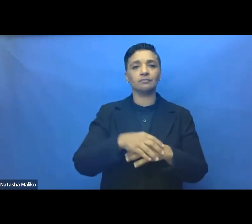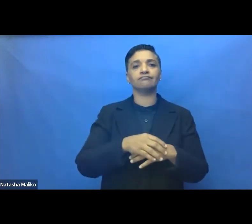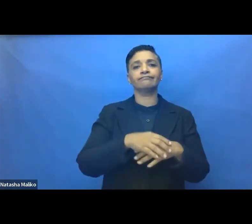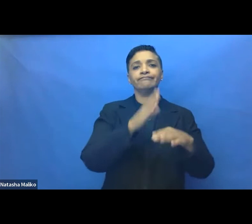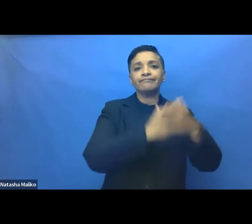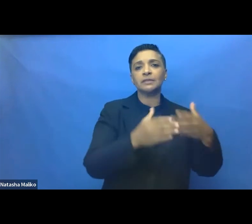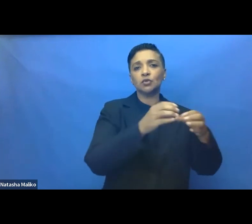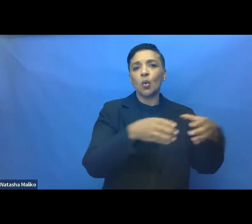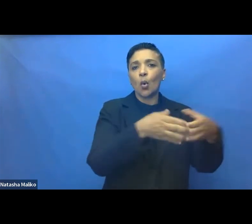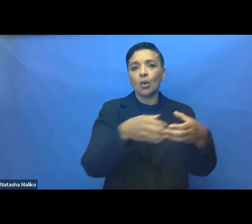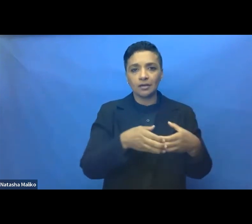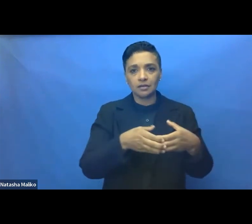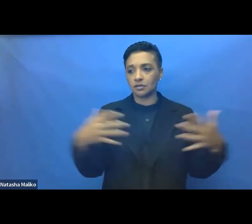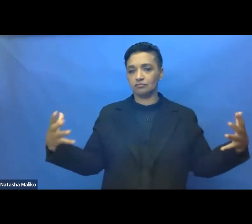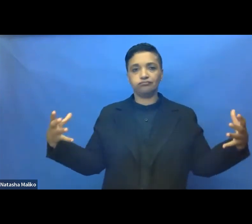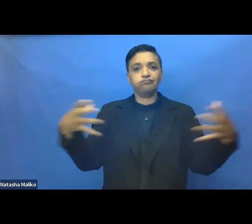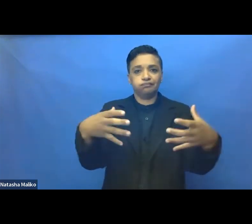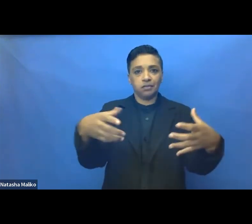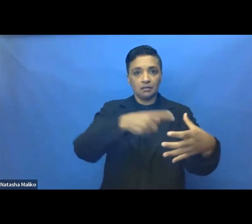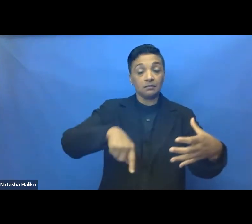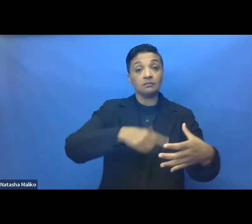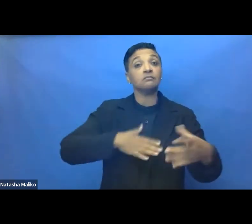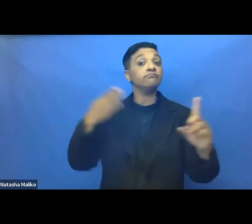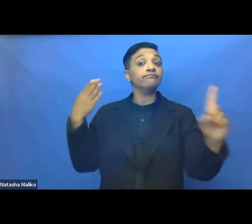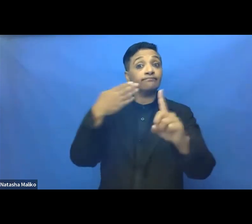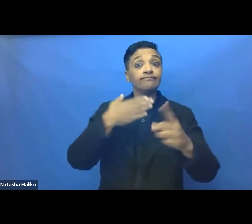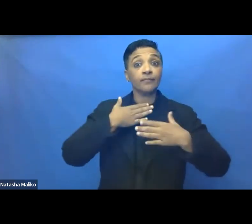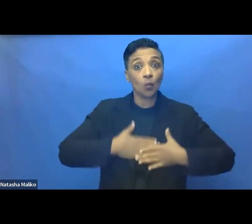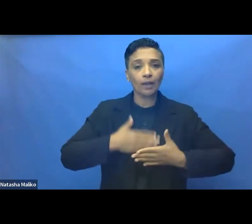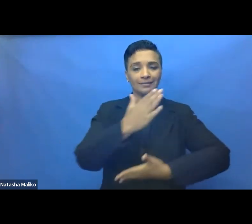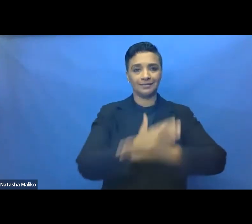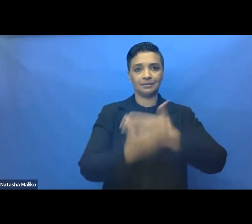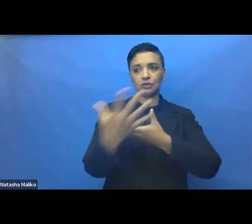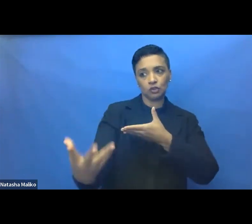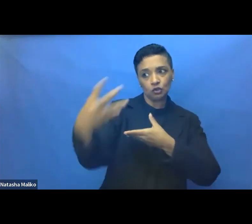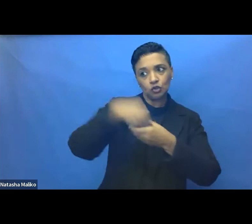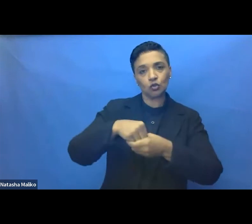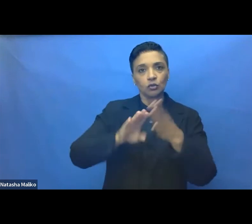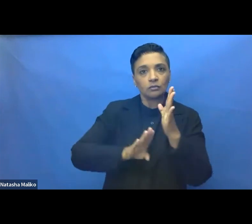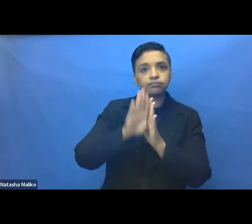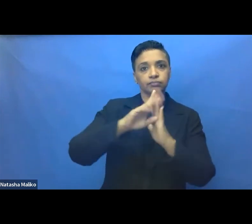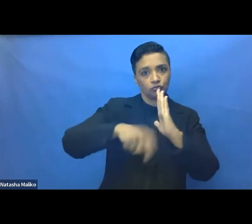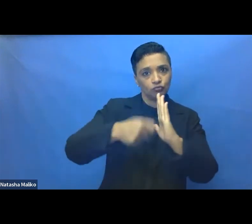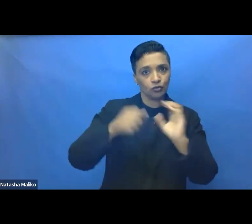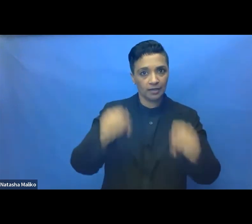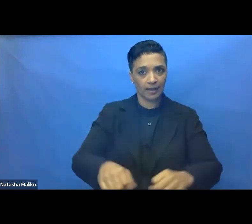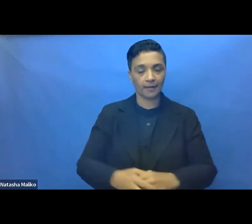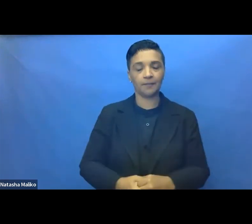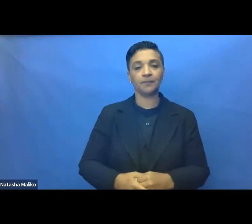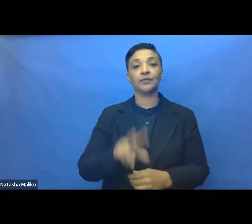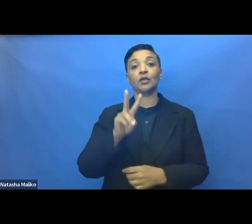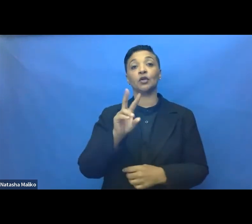pour la promotion du développement inclusif des